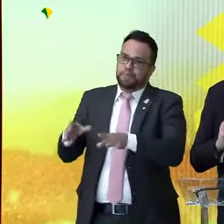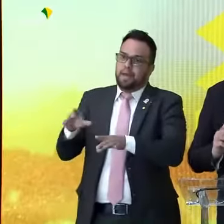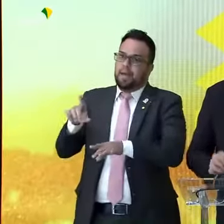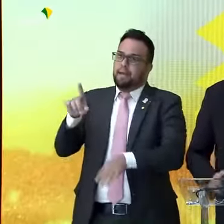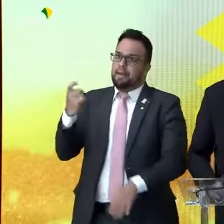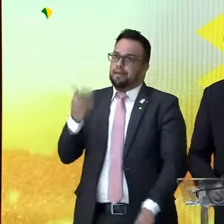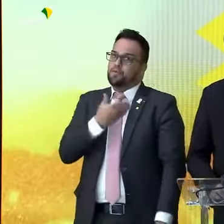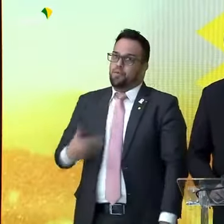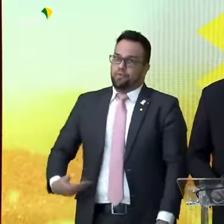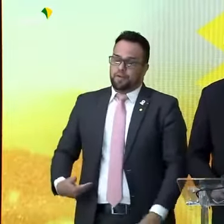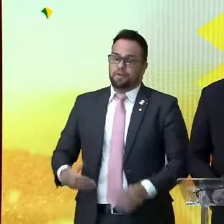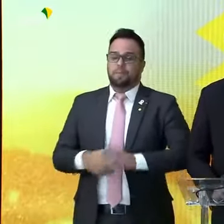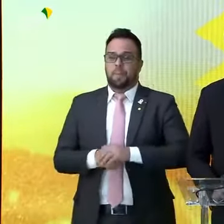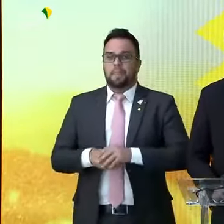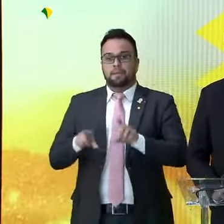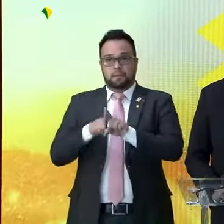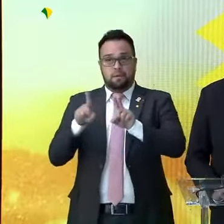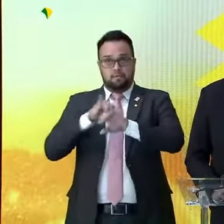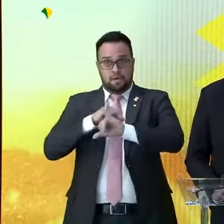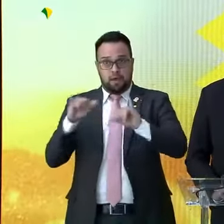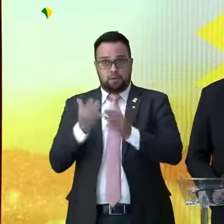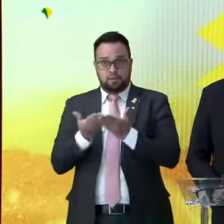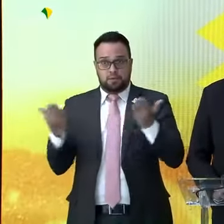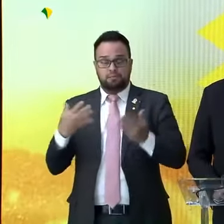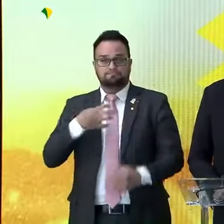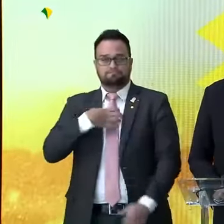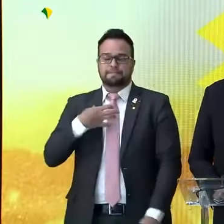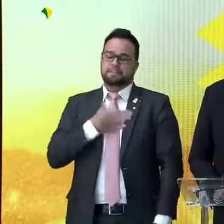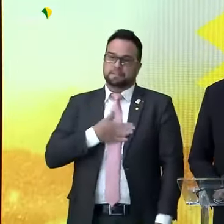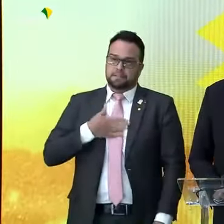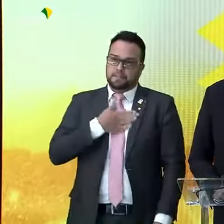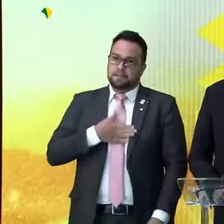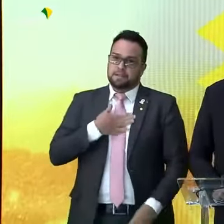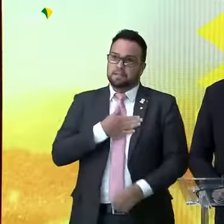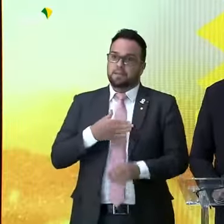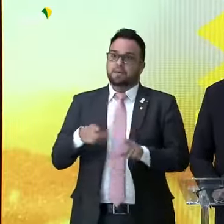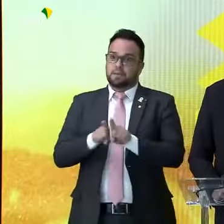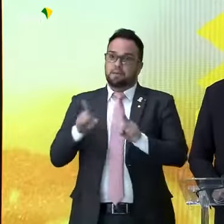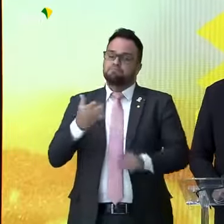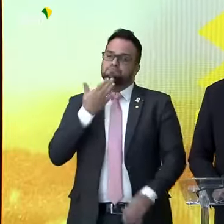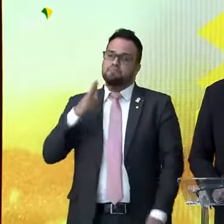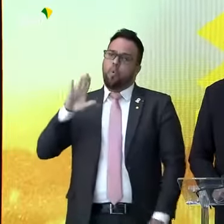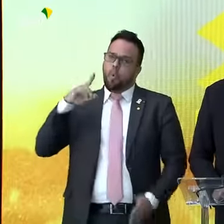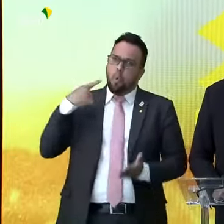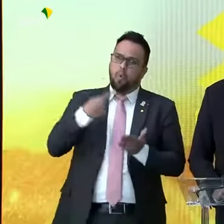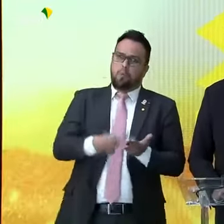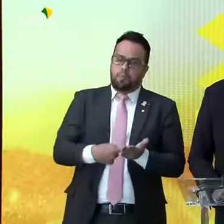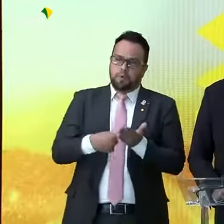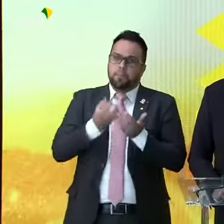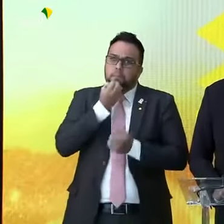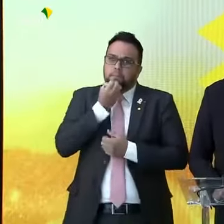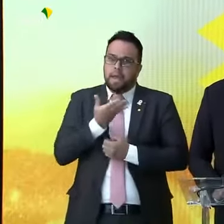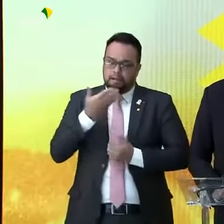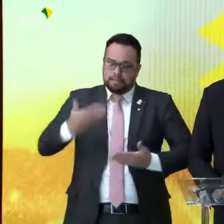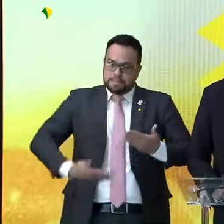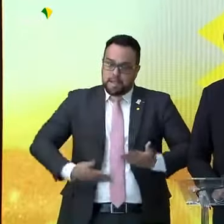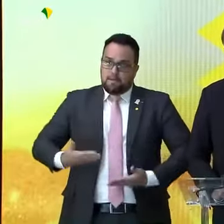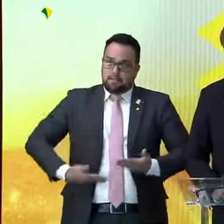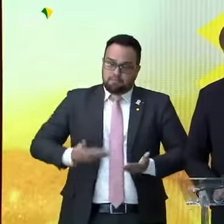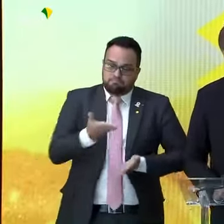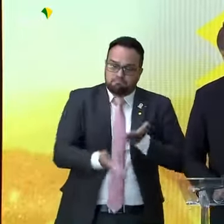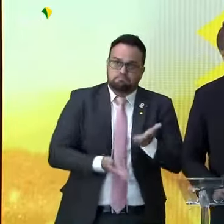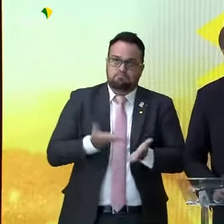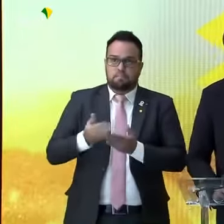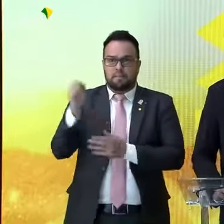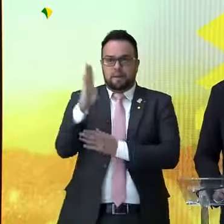anteriores diesel se olhos que dessas ação vem o nosso compromisso de bem servir a pátria não